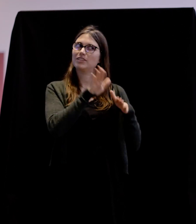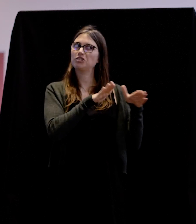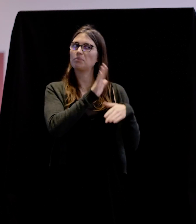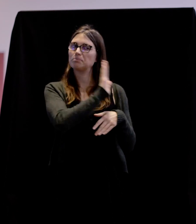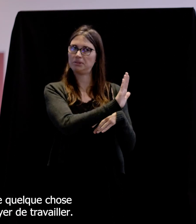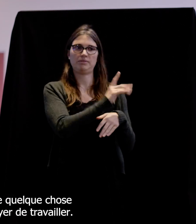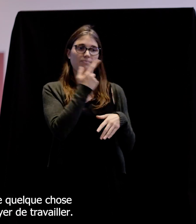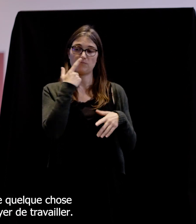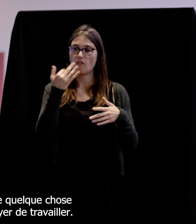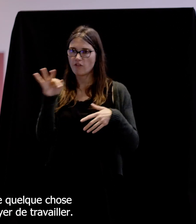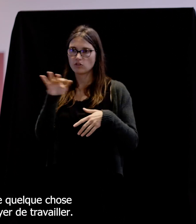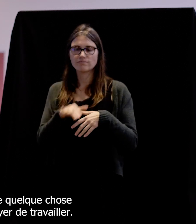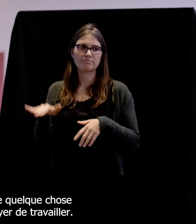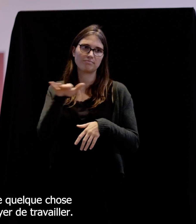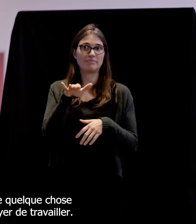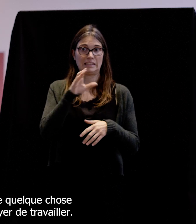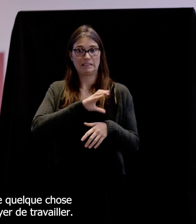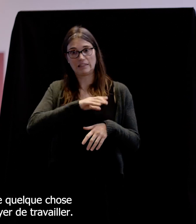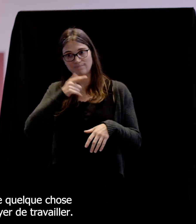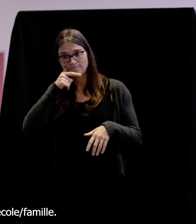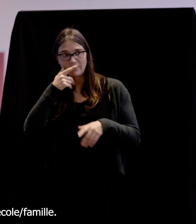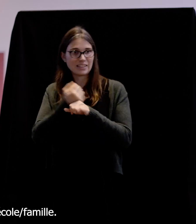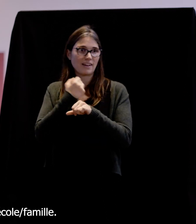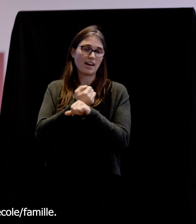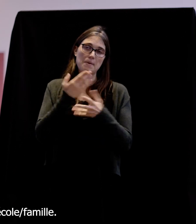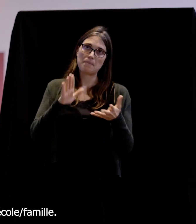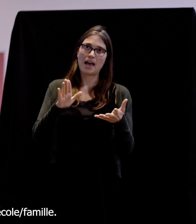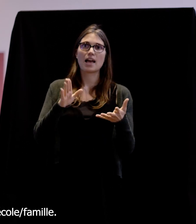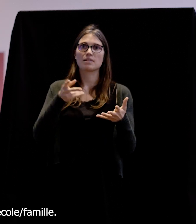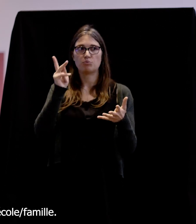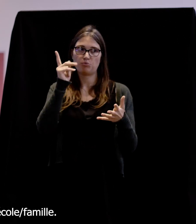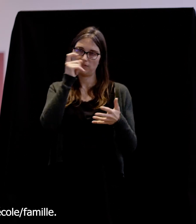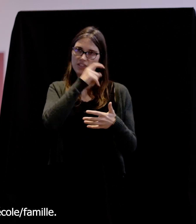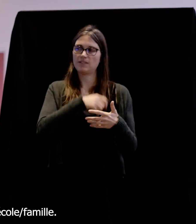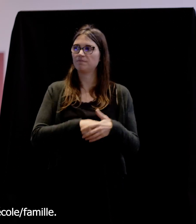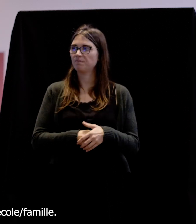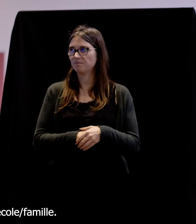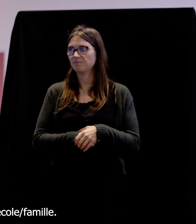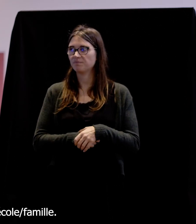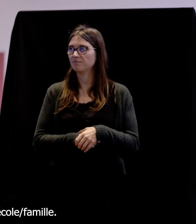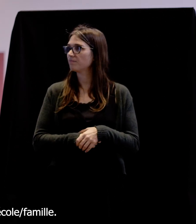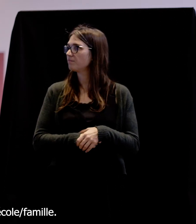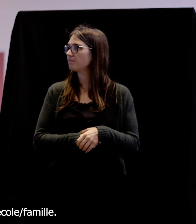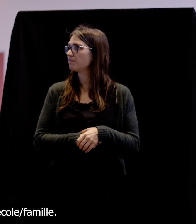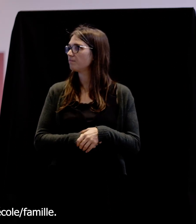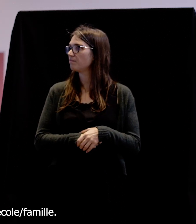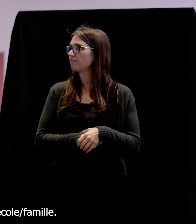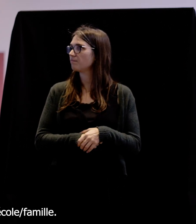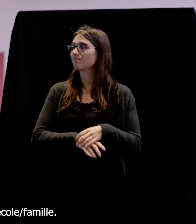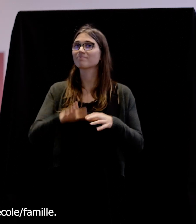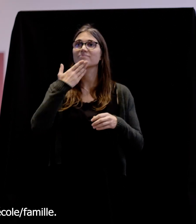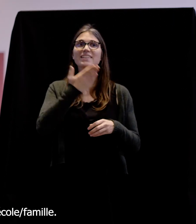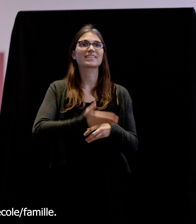faisable. Bon, mais c'est peut-être quelque chose qu'on pourrait essayer de travailler, un partenariat école-famille. Voilà. Je